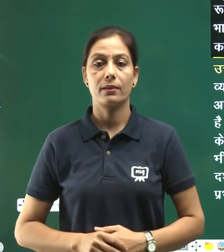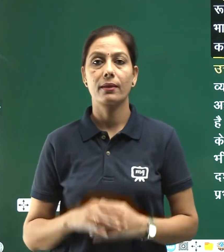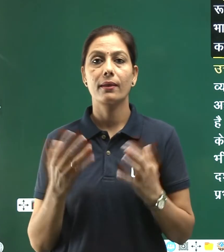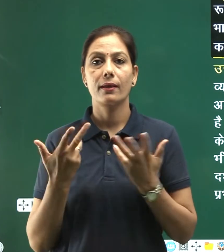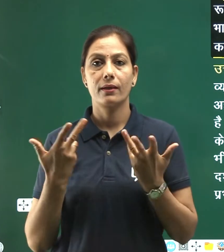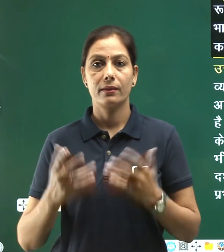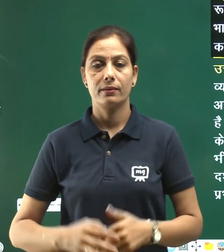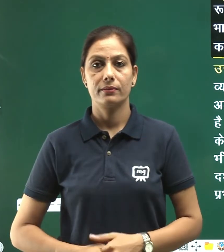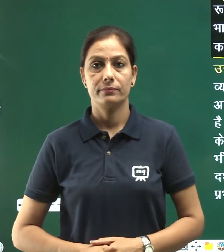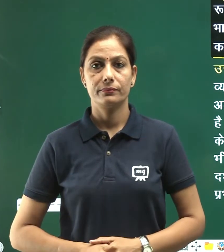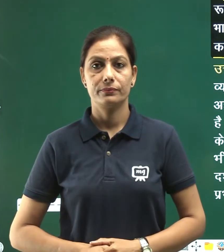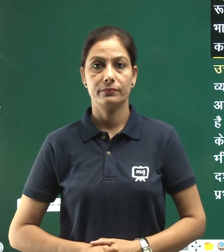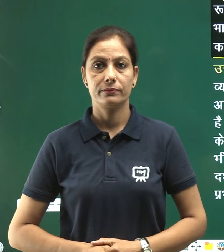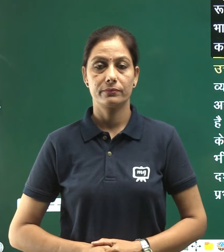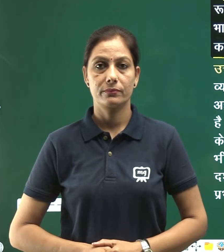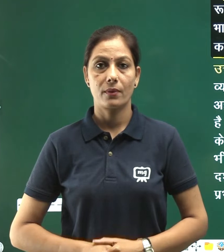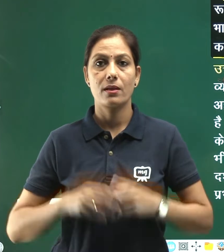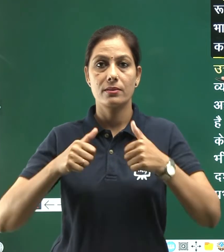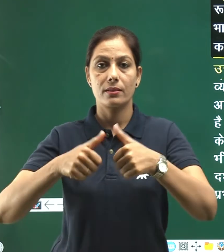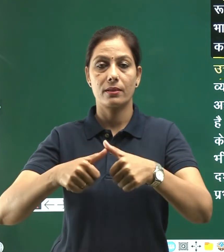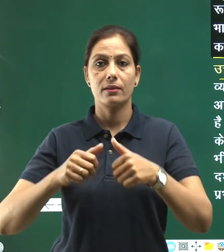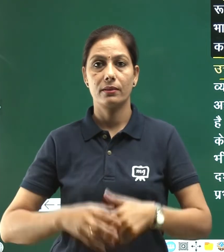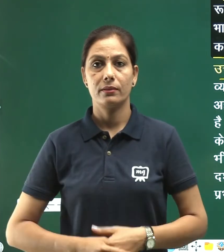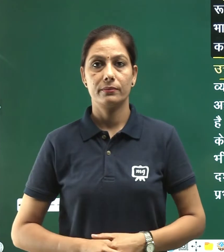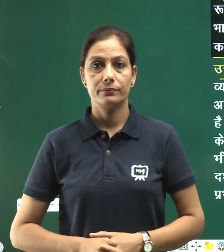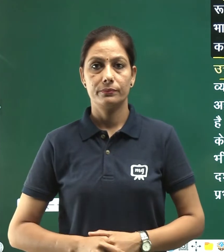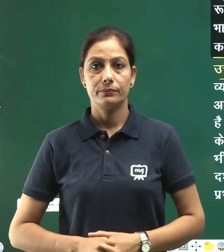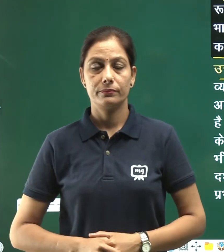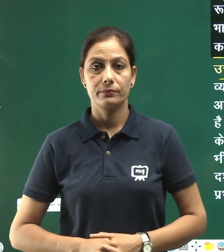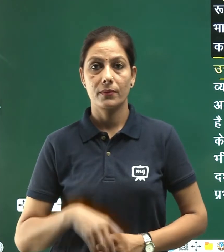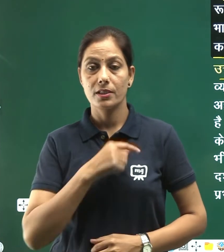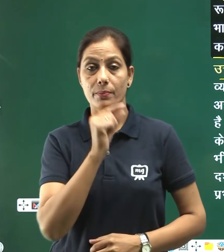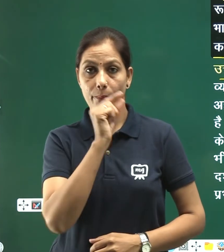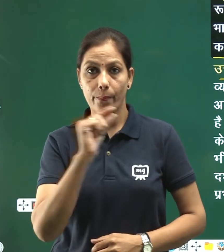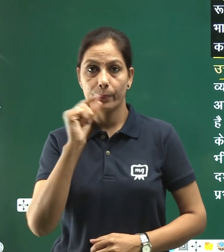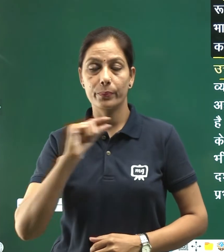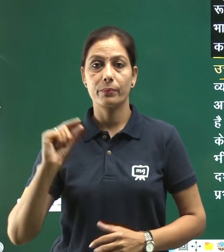क्या है? उत्तर है, इस पंक्ति में